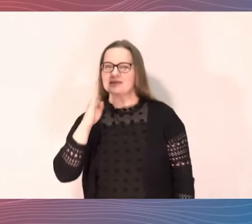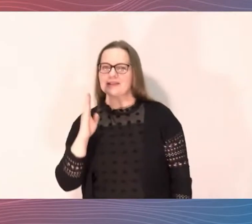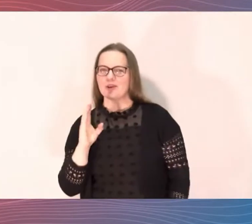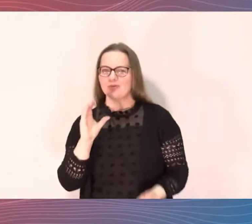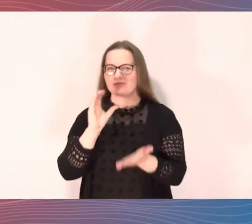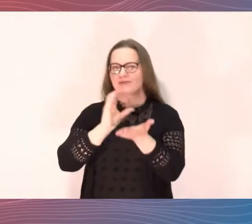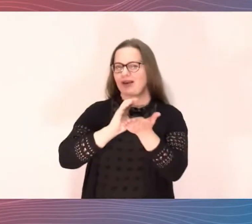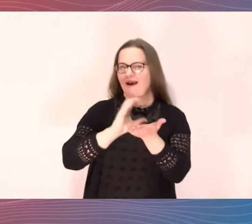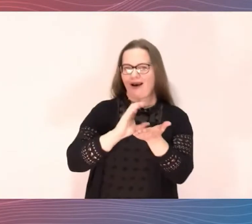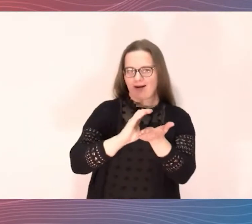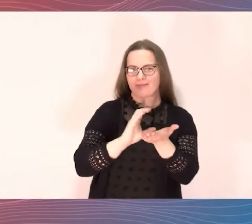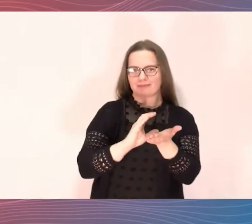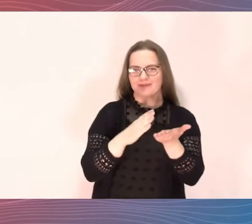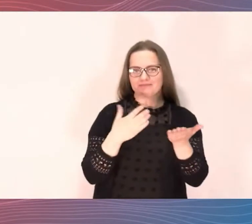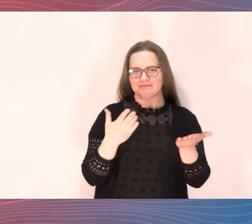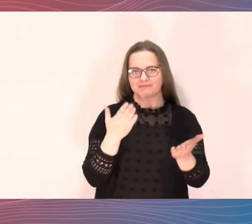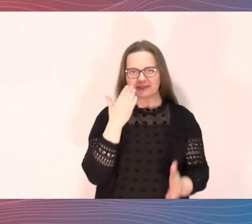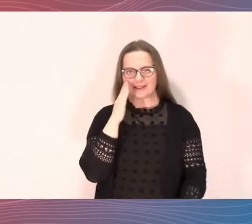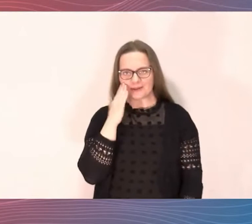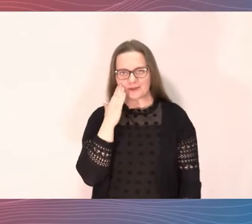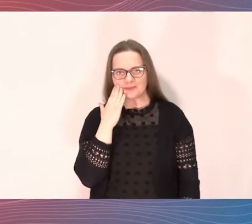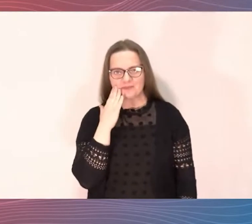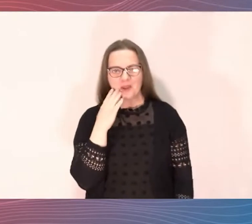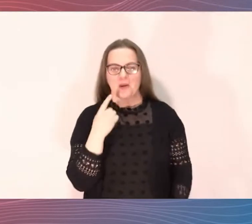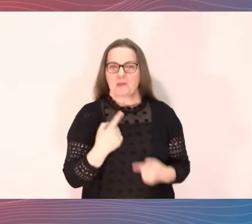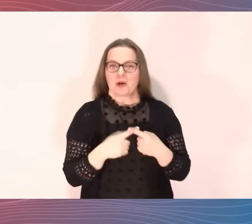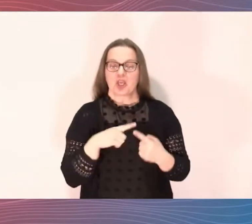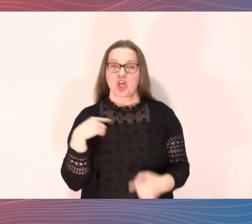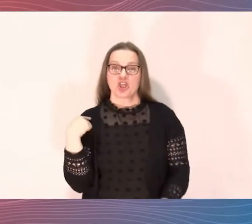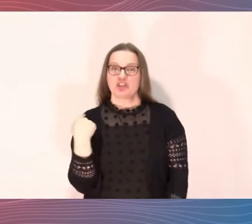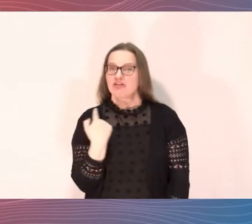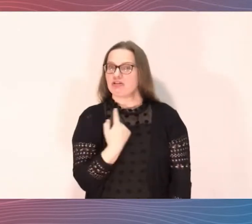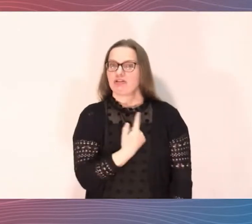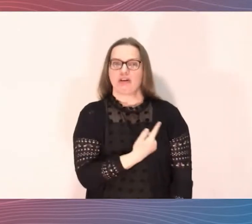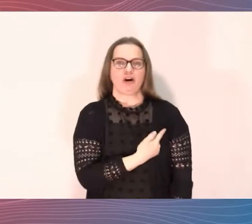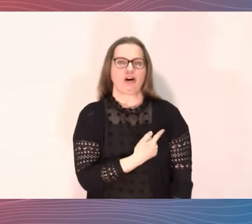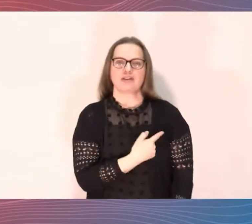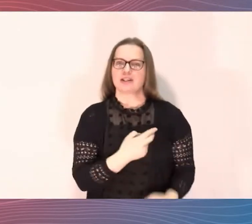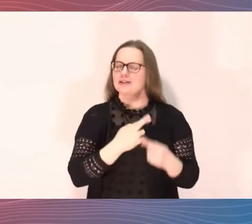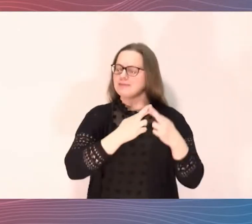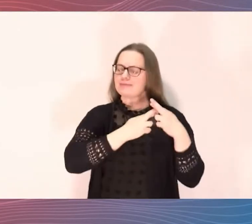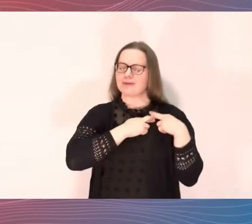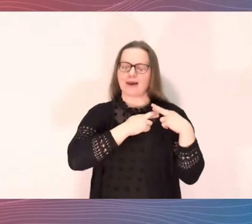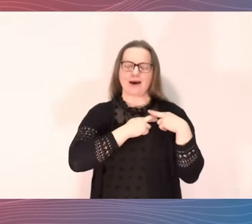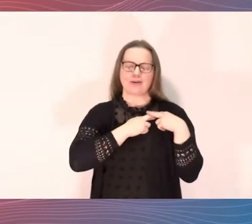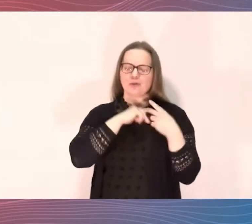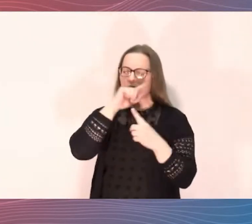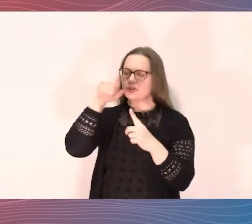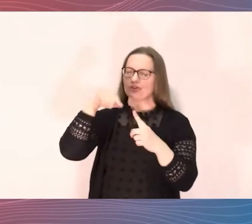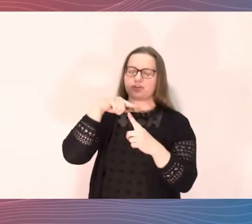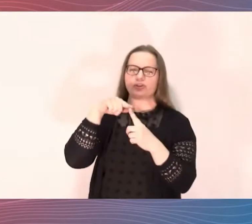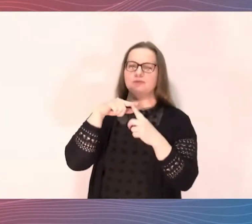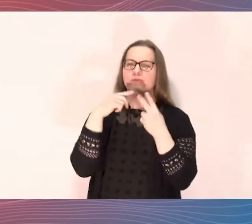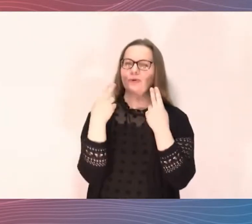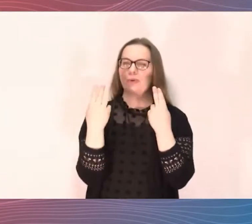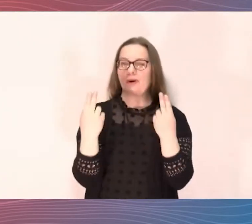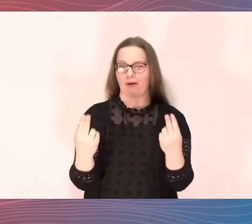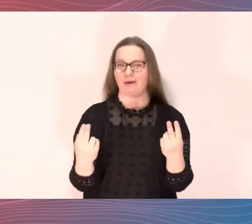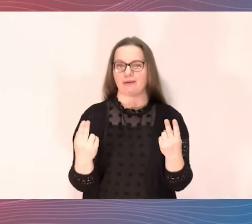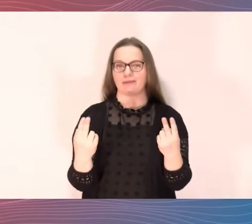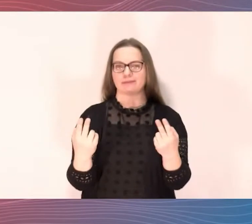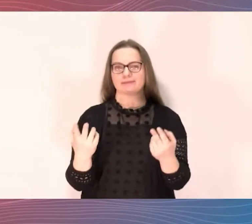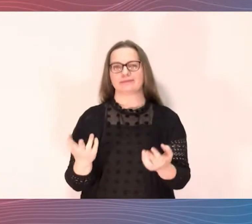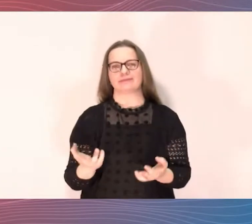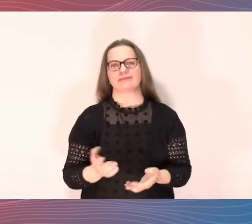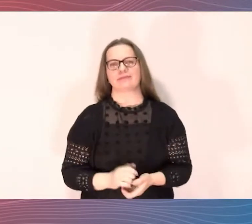Porque todos nós temos o mesmo encargo, respiramos a mesma coisa, irmãos, falamos a mesma coisa, irmãos, a